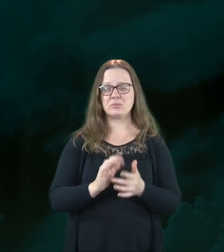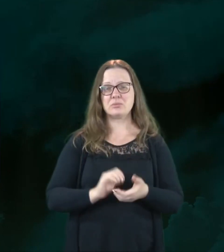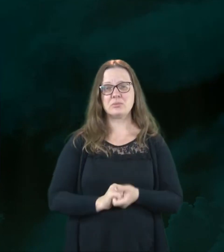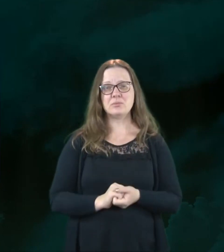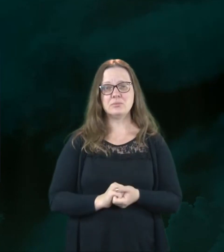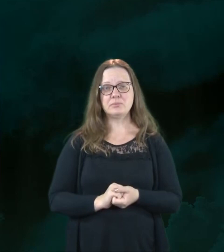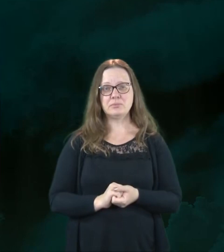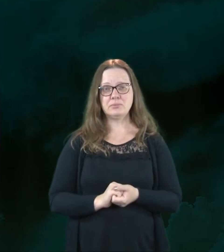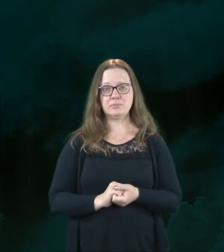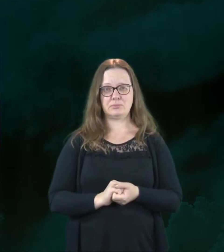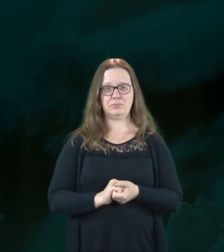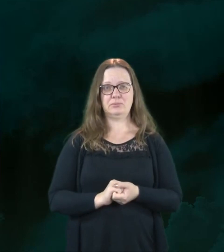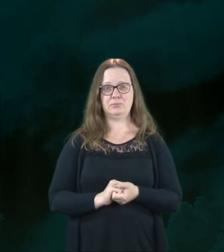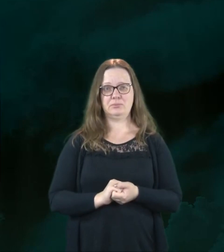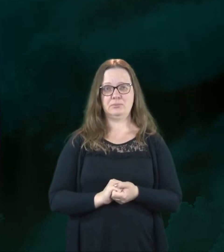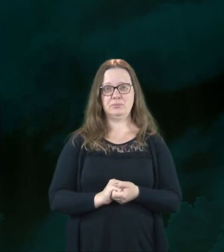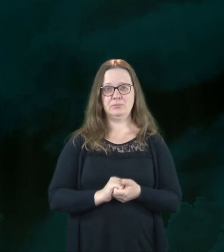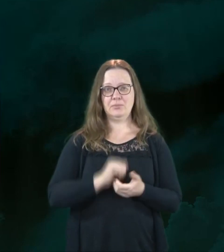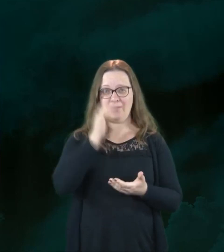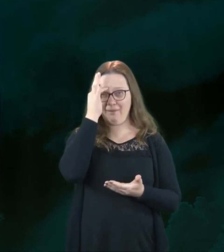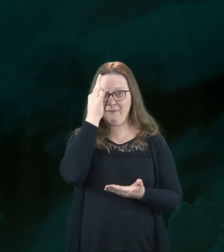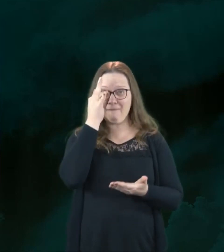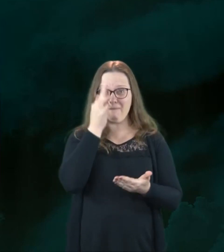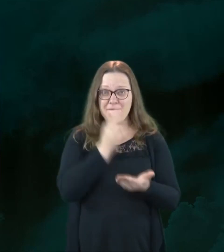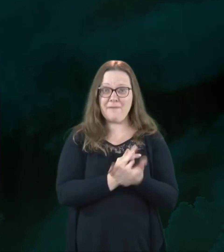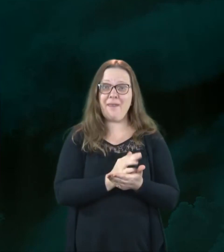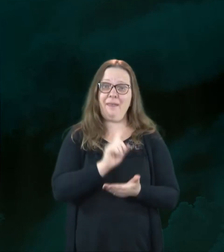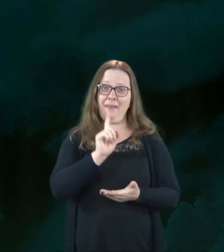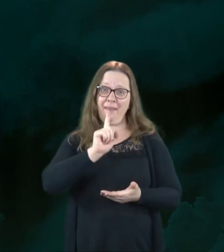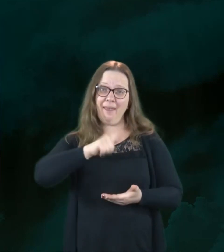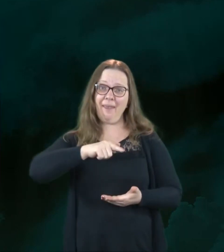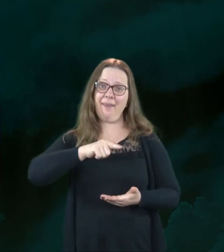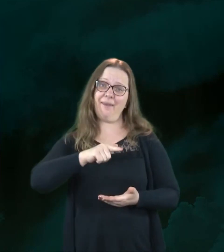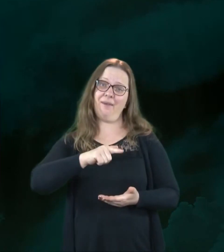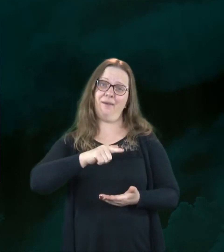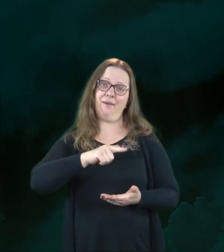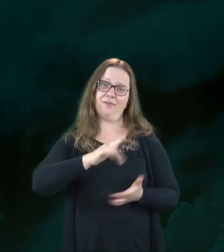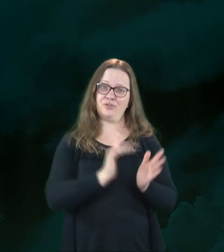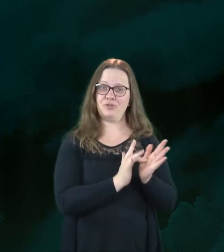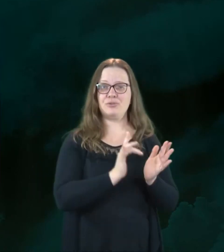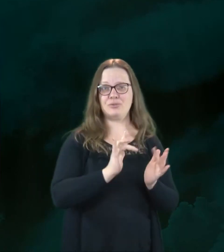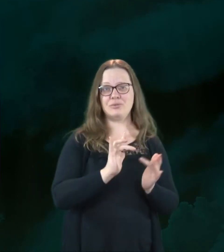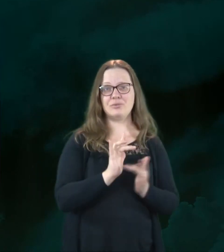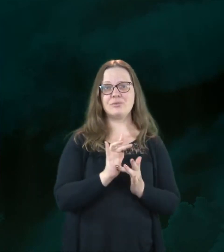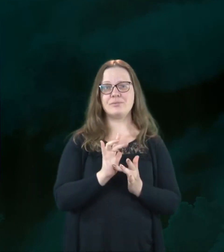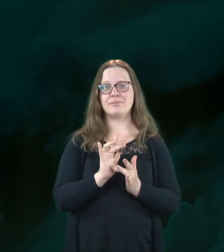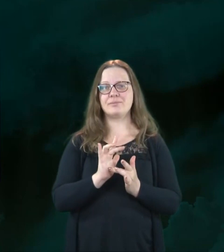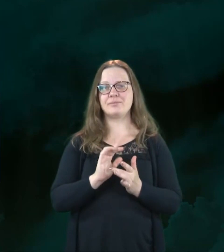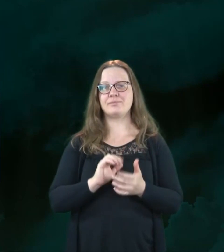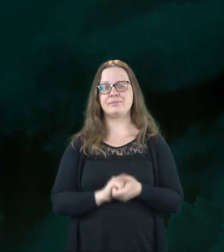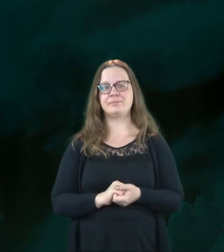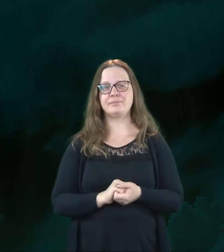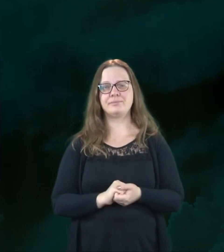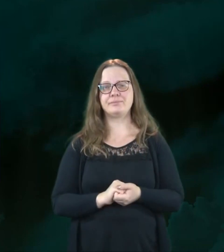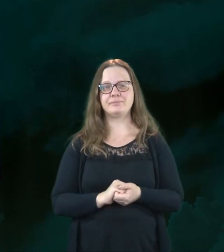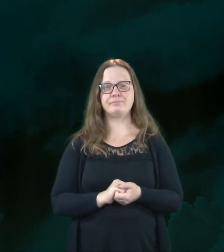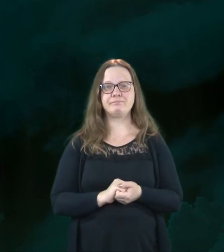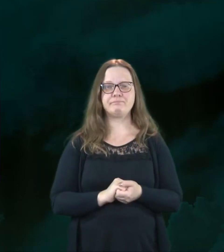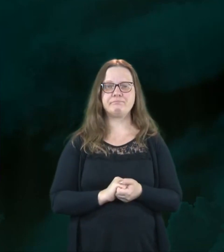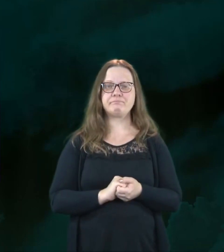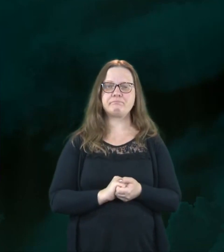a fé do Filho de Deus, a fé é o Filho de Deus, o Filho de Deus é a fé. Portanto, a fé